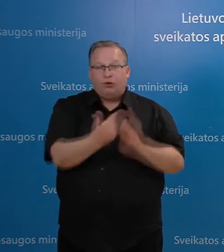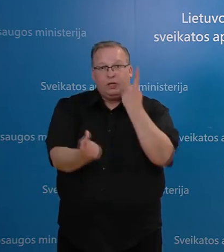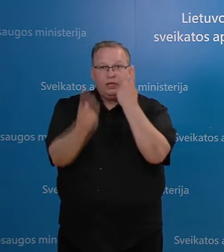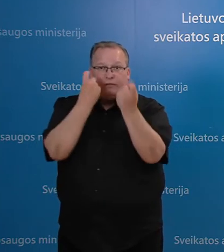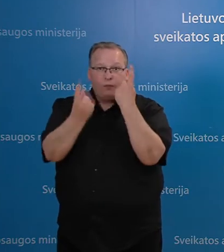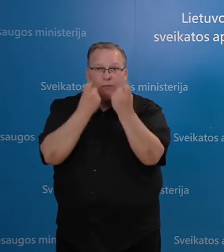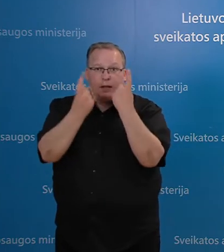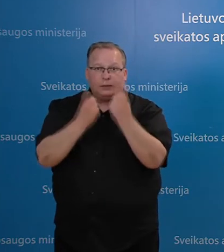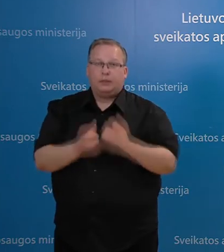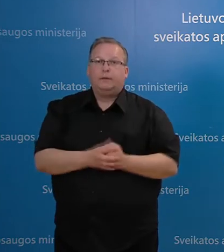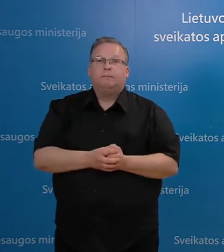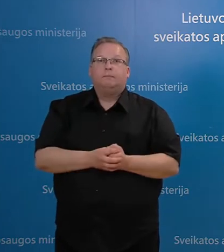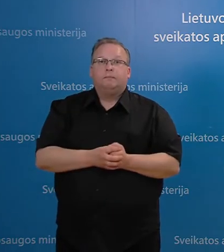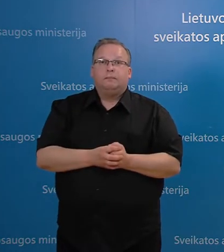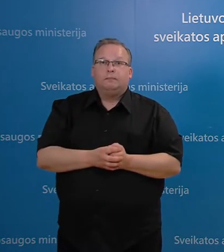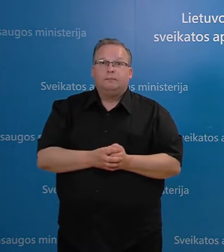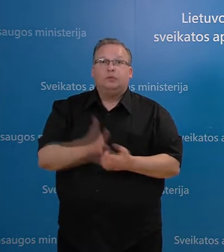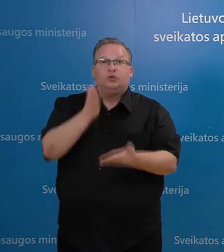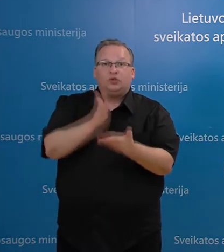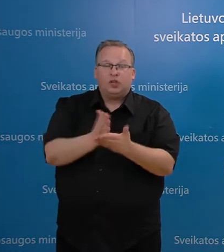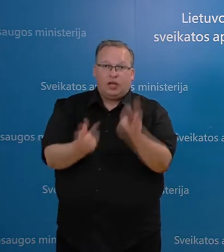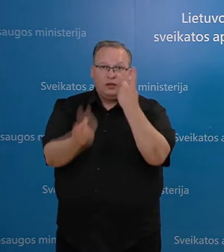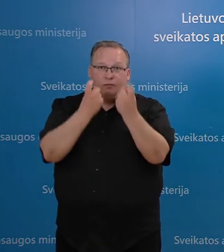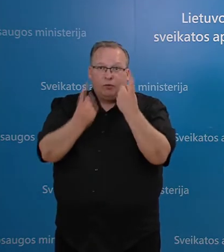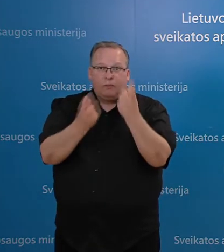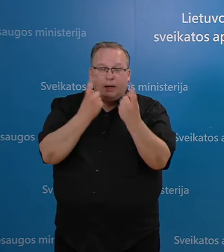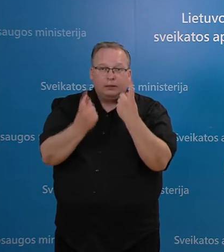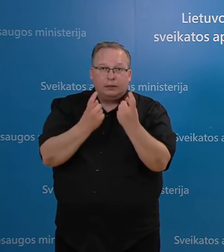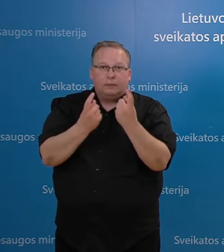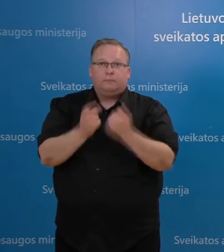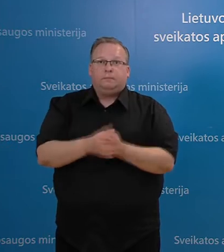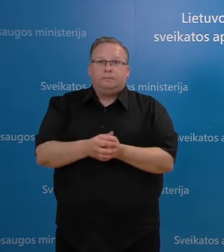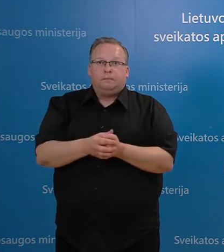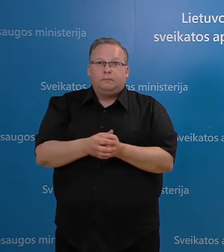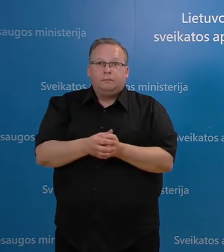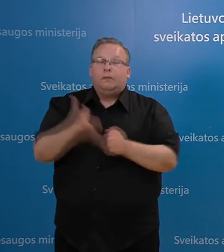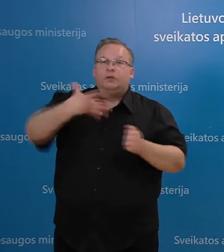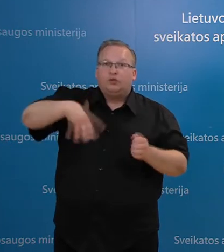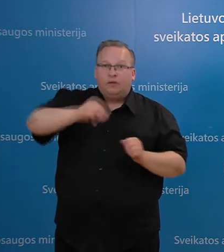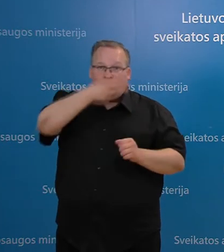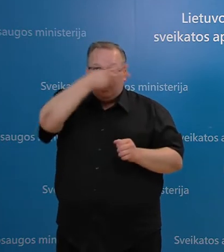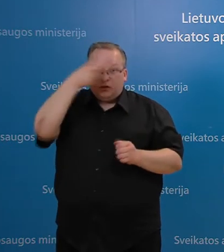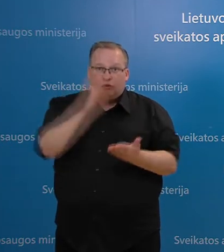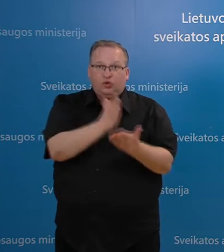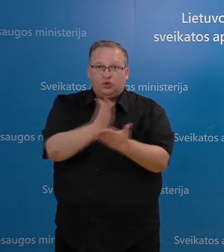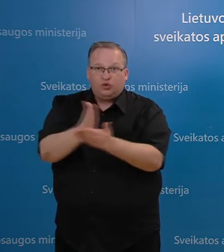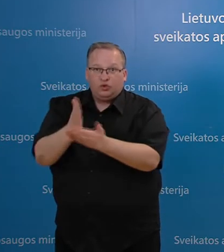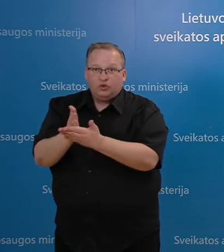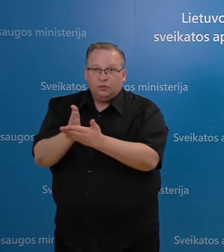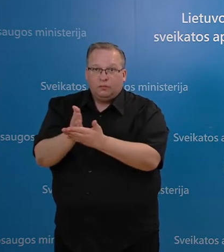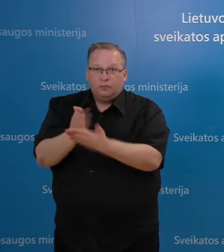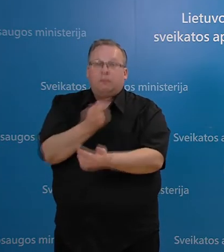duomenimis turim informaciją, jog iš visų Lietuvoje veikiančių gydymo